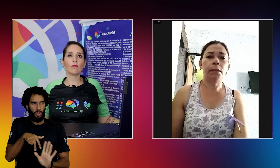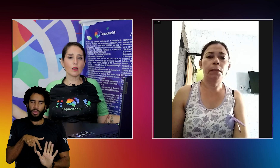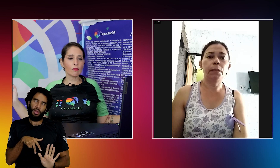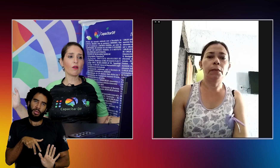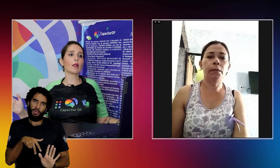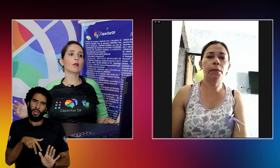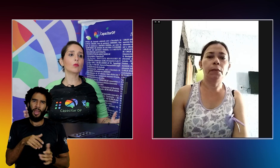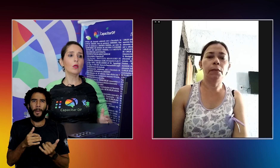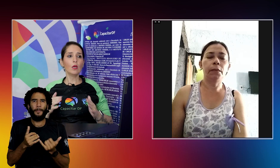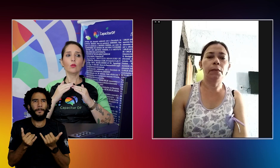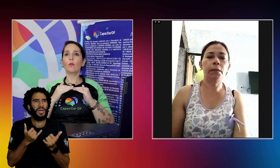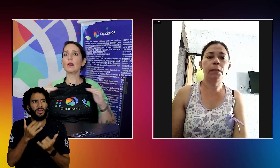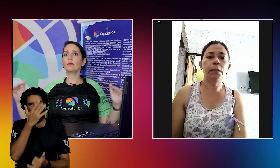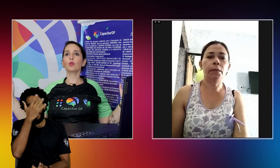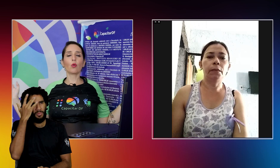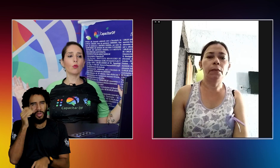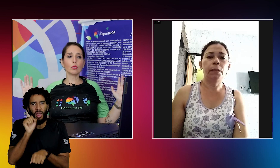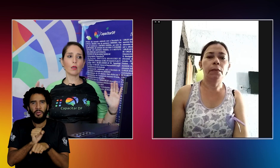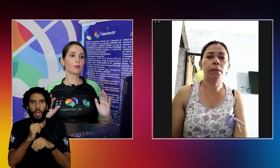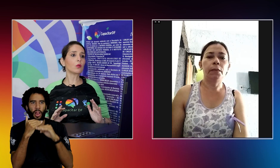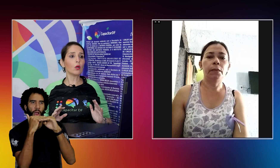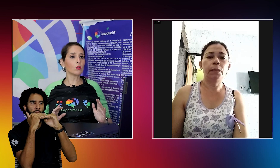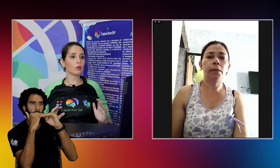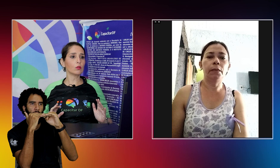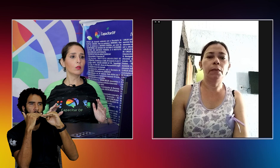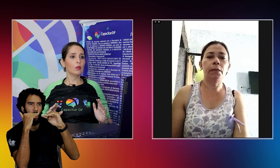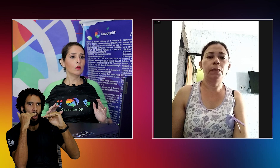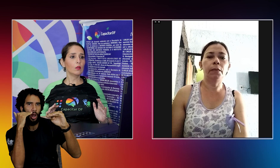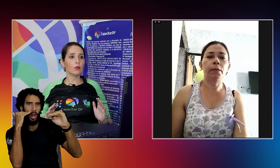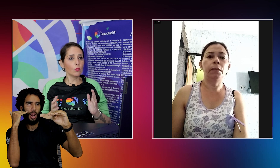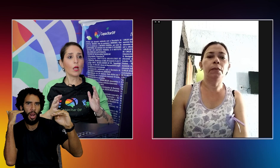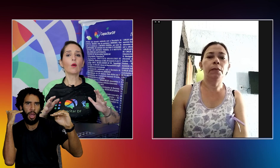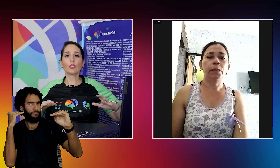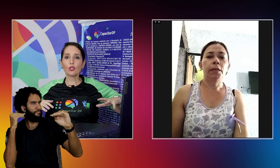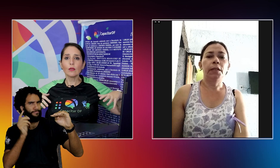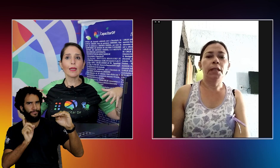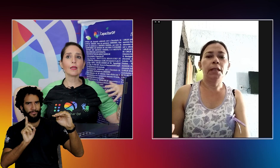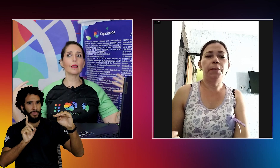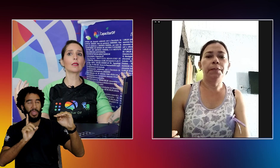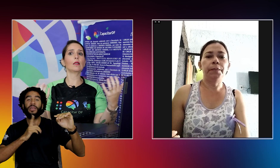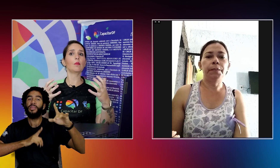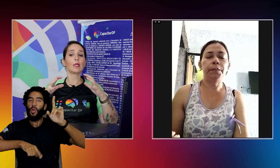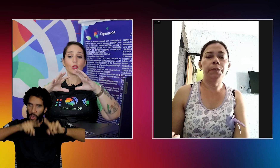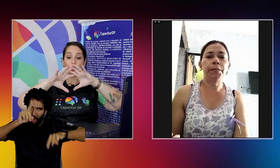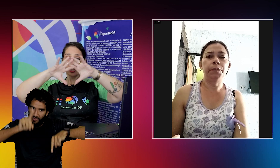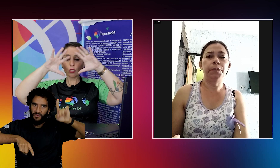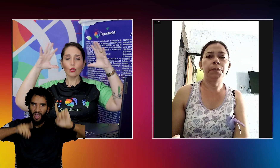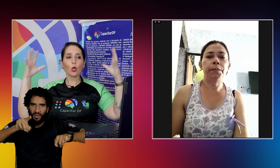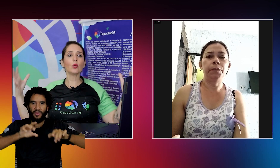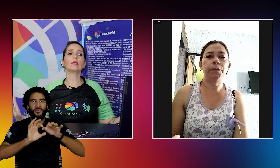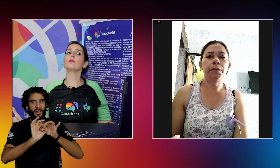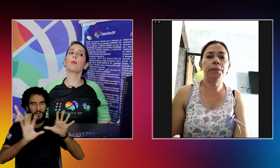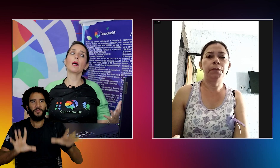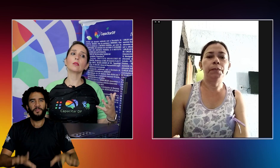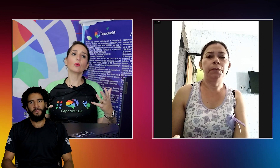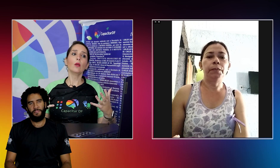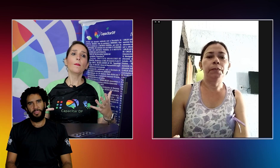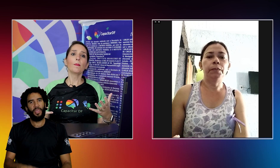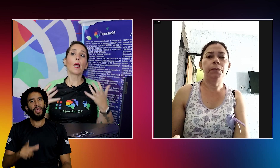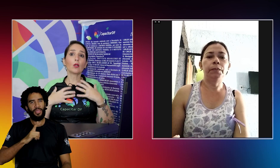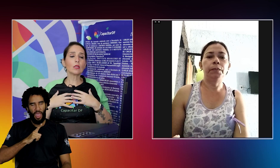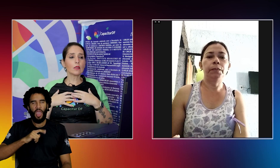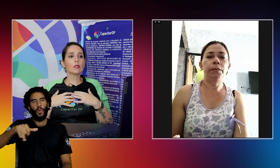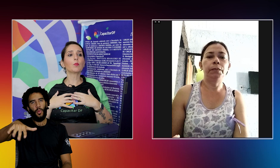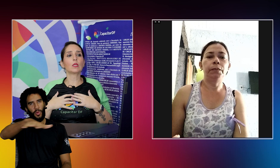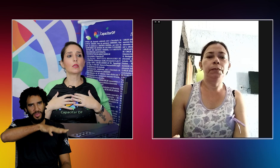alguém estivesse falando no mesmo tom o tempo todo. Não, a gente tem que ter essa liberdade, a gente tem todo esse espaço